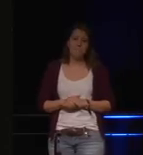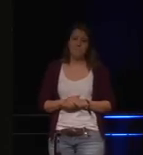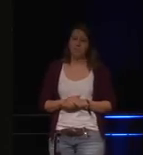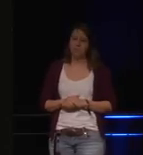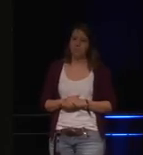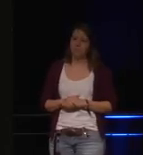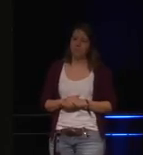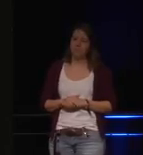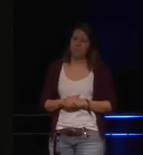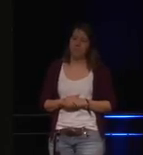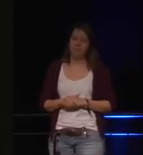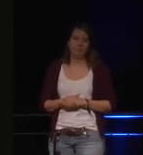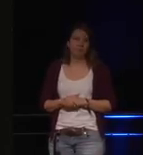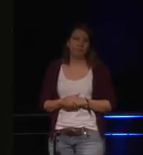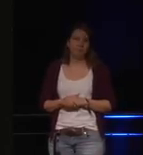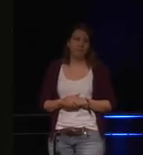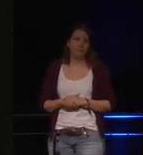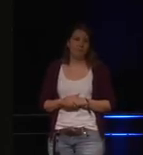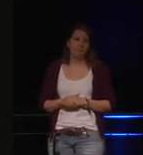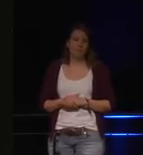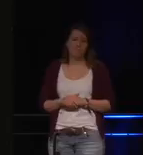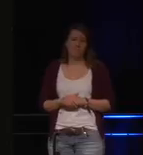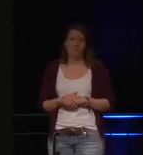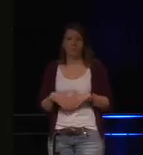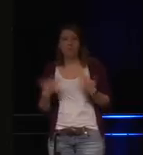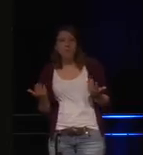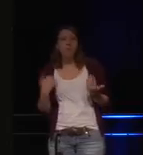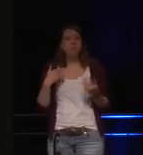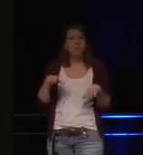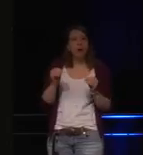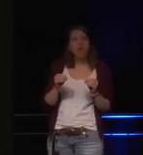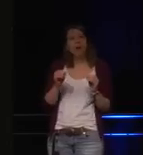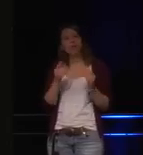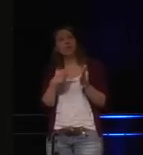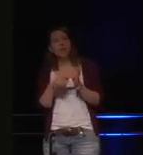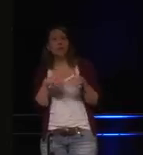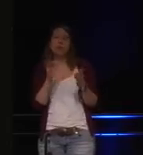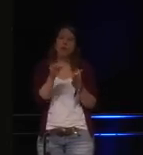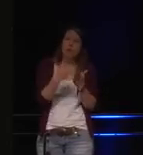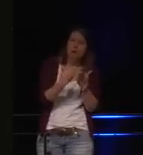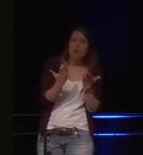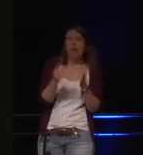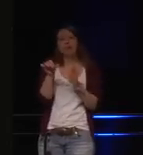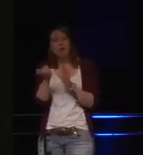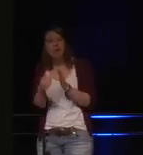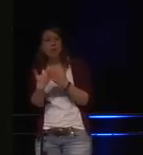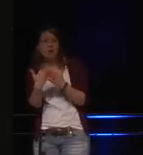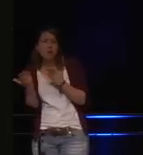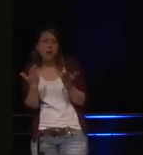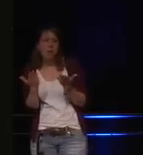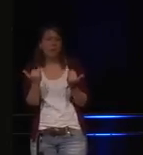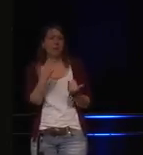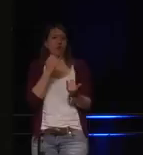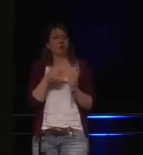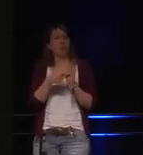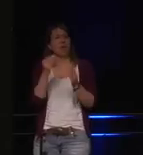Así que después de presentar unos cuantos ejemplos del IoT, con algunas partes buenas y otras partes malas, quiero concentrarme un poco en los